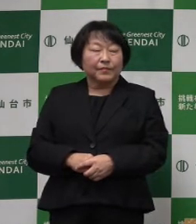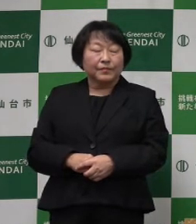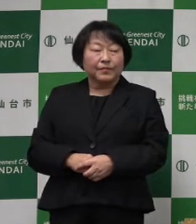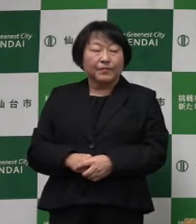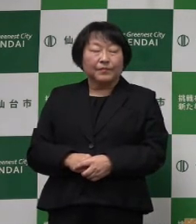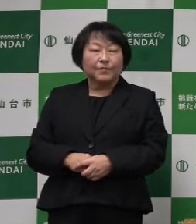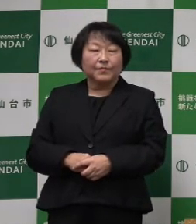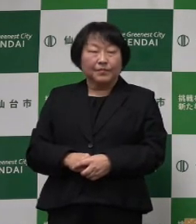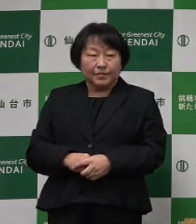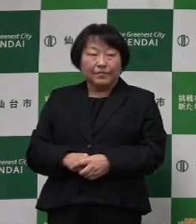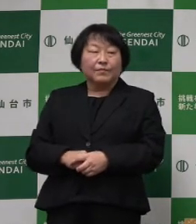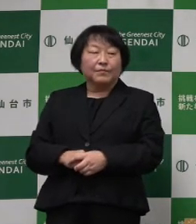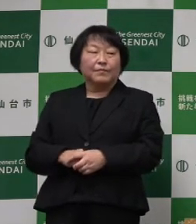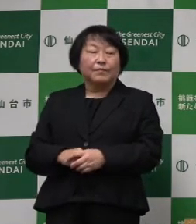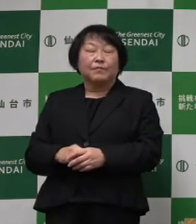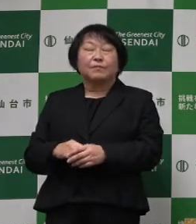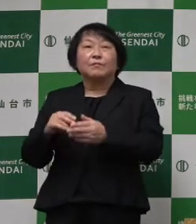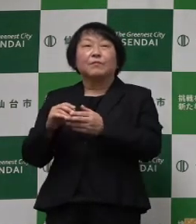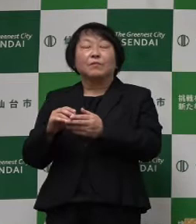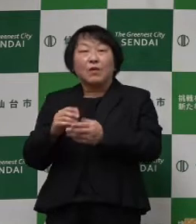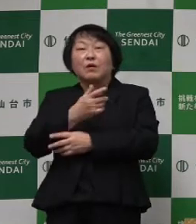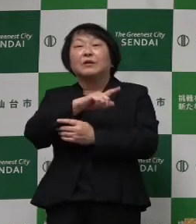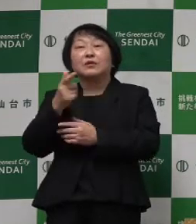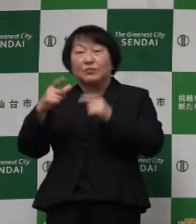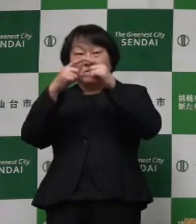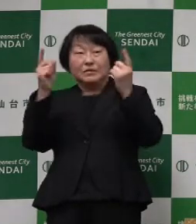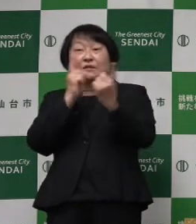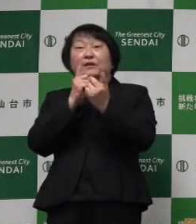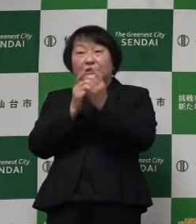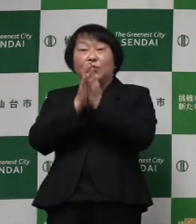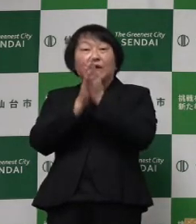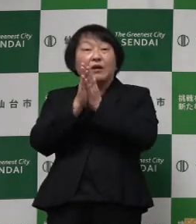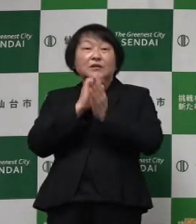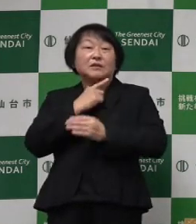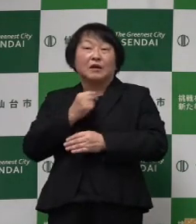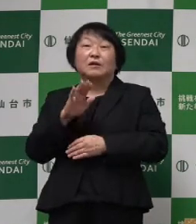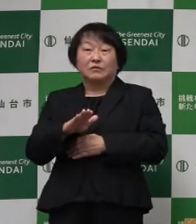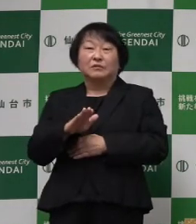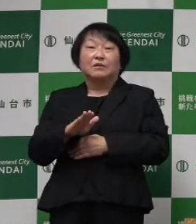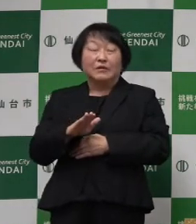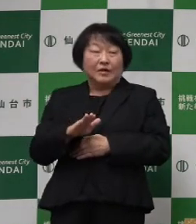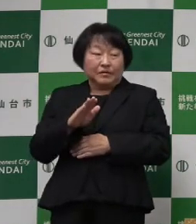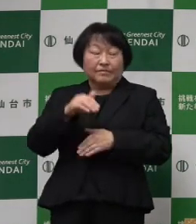政権党に対しても私いろいろお願いしなくちゃいけないこともございますし、この間さまざま